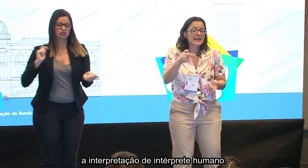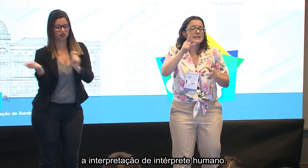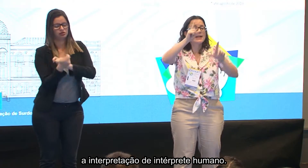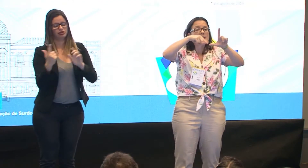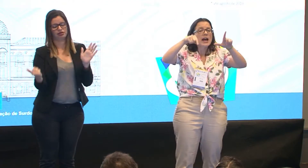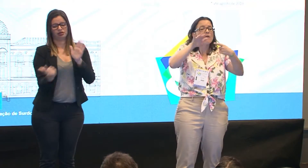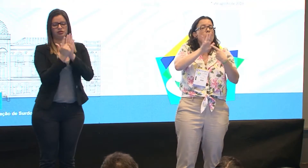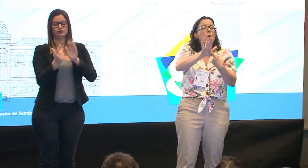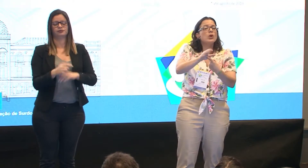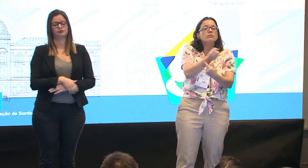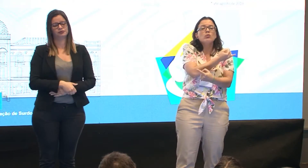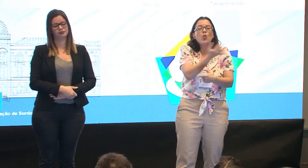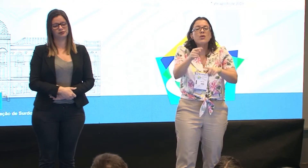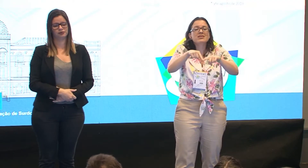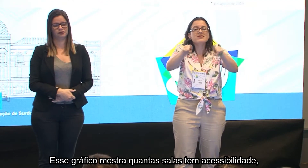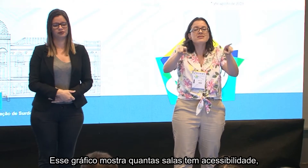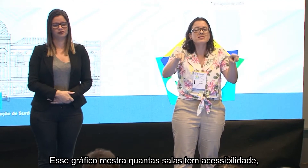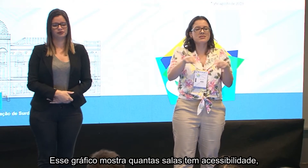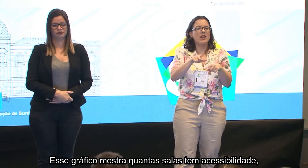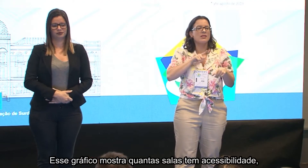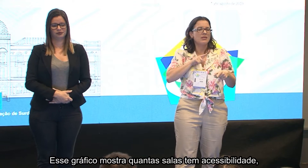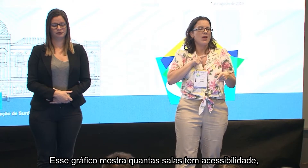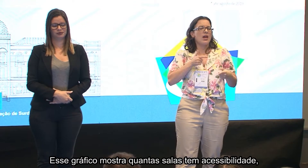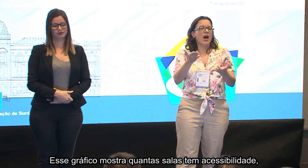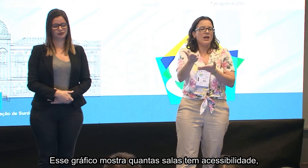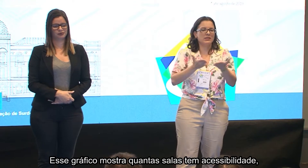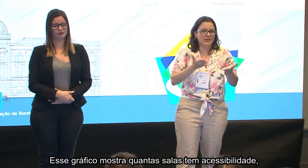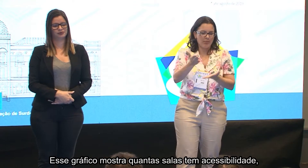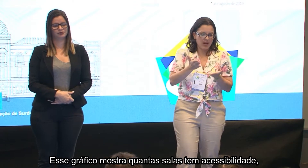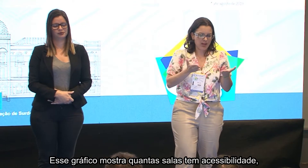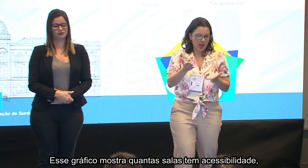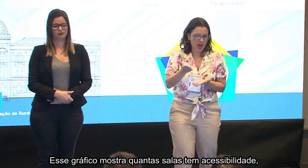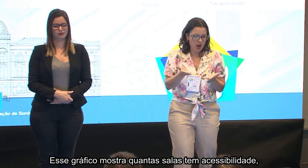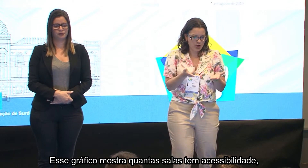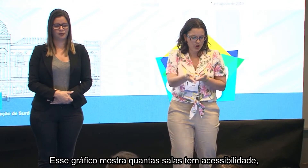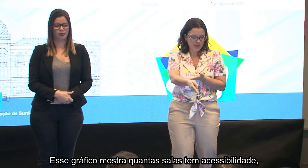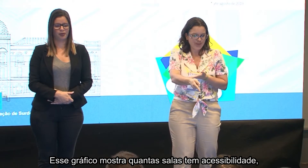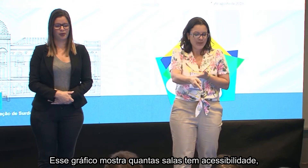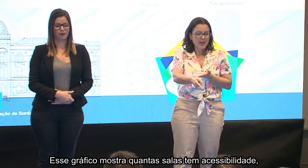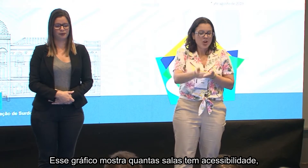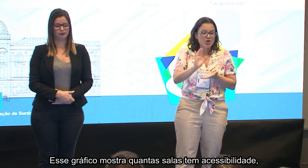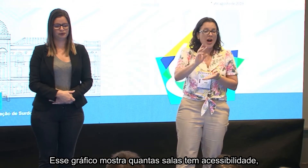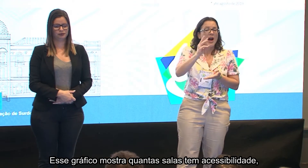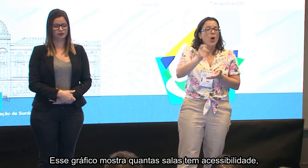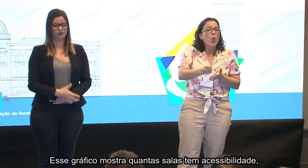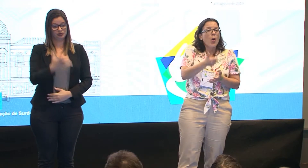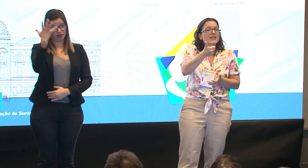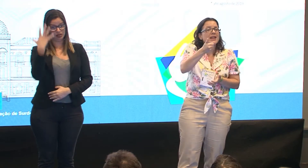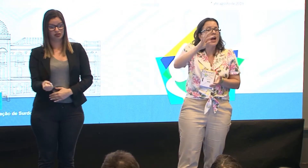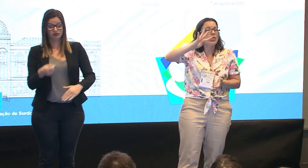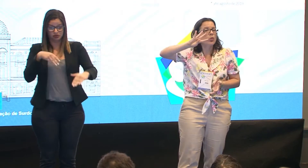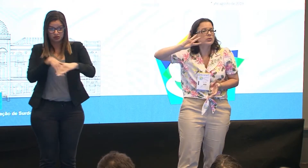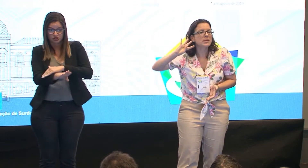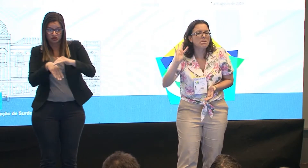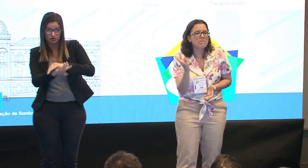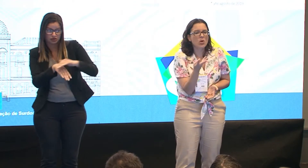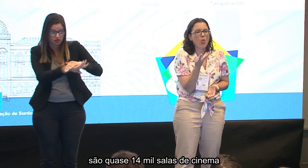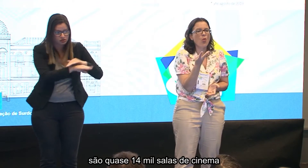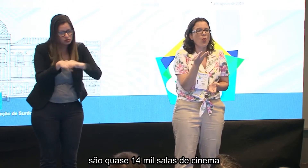humano. E esse gráfico mostra quantas salas têm acessibilidade. São